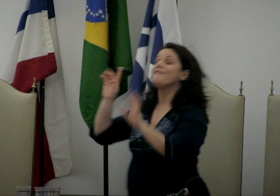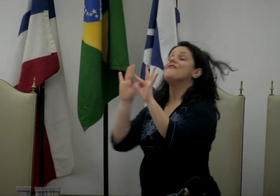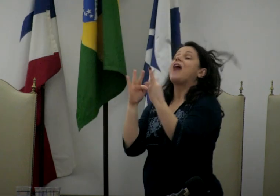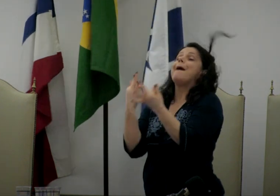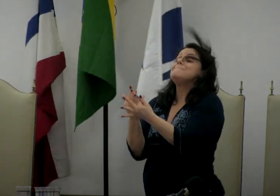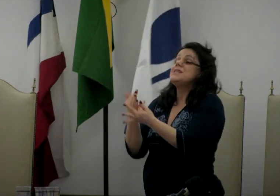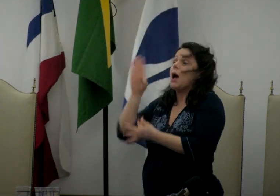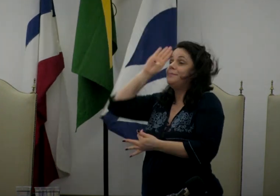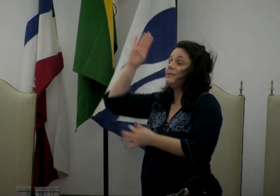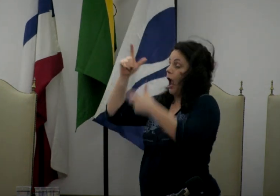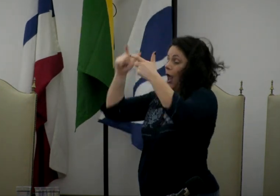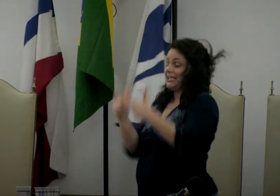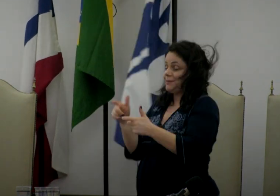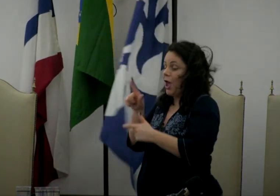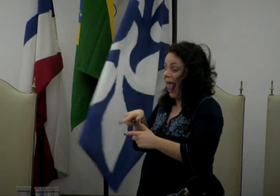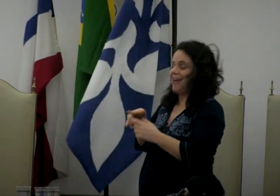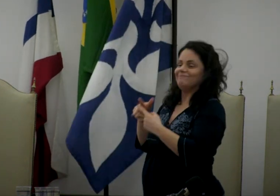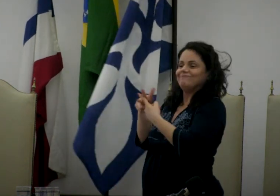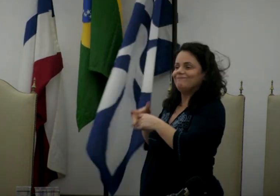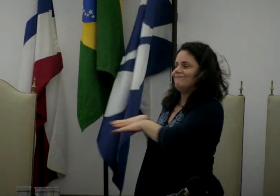que tratam dessas questões.